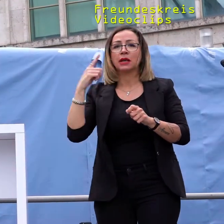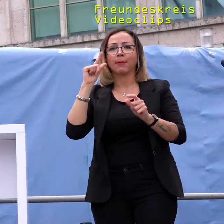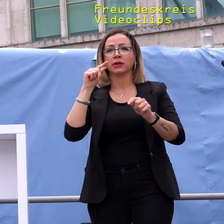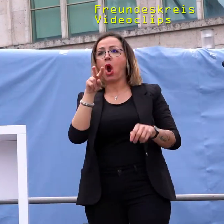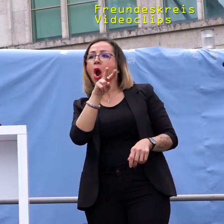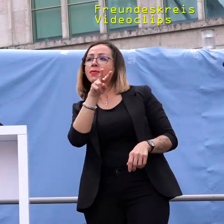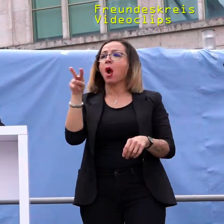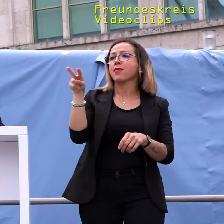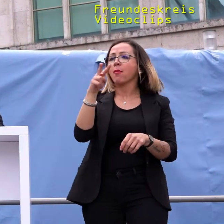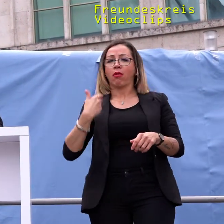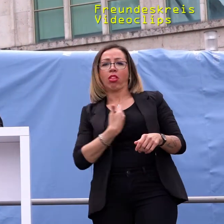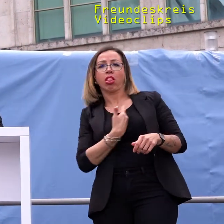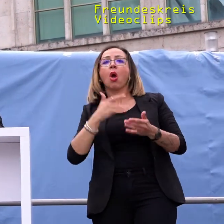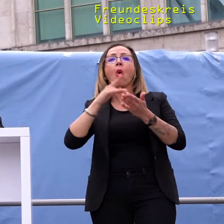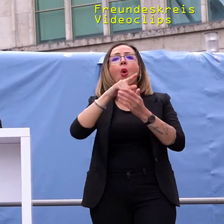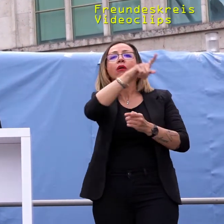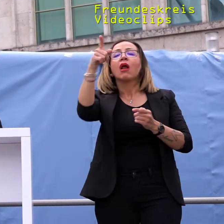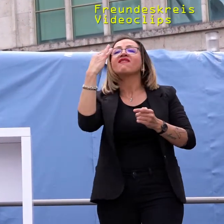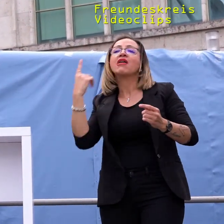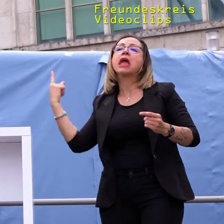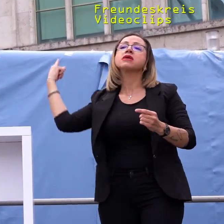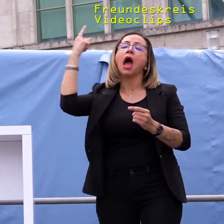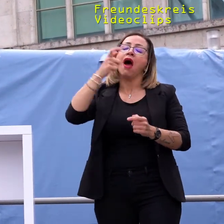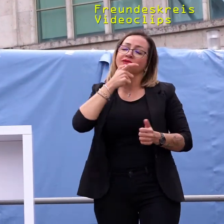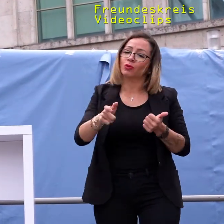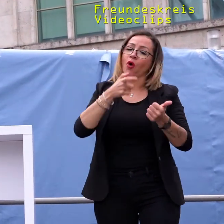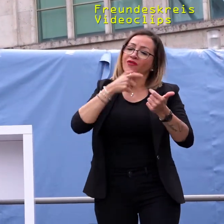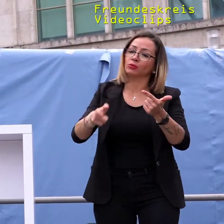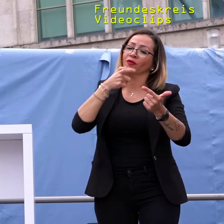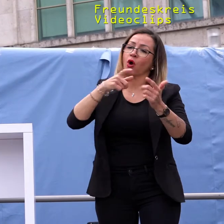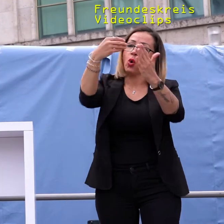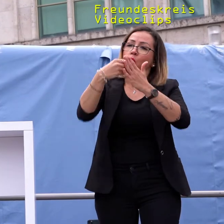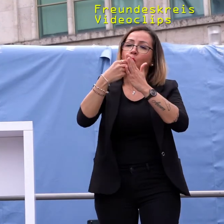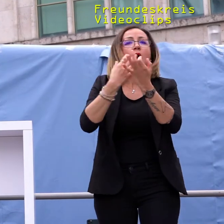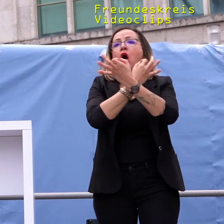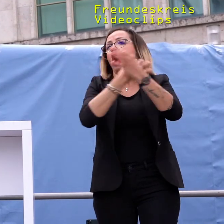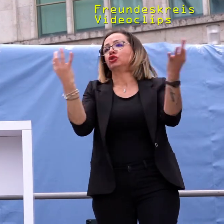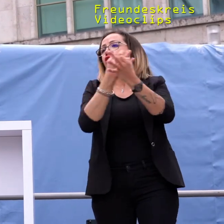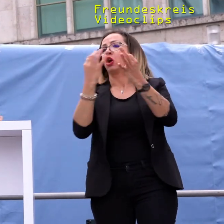und jahrhundertelanger Ausbeutung und Entmenschlichung, die übrigens auch Teil eurer Geschichte sind.